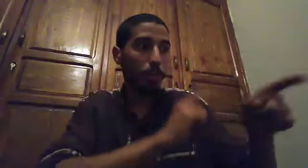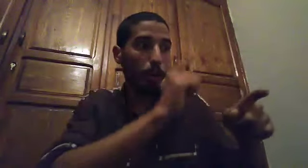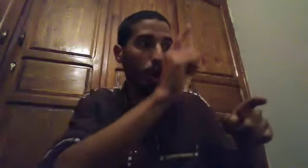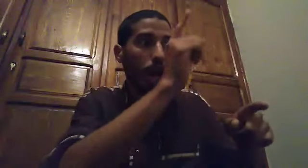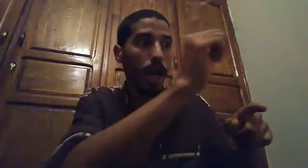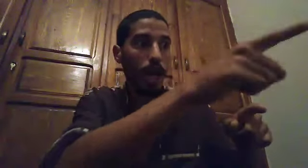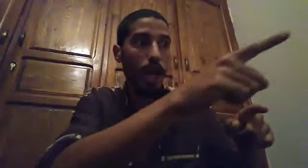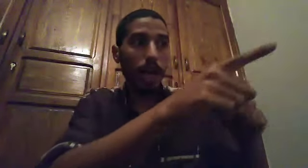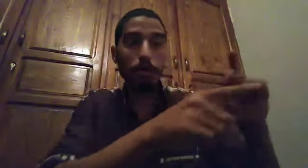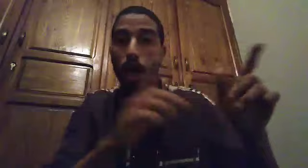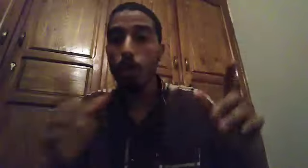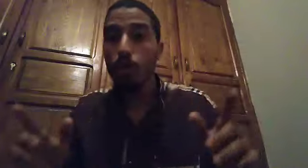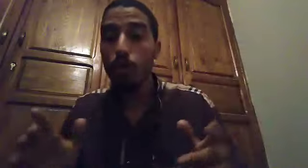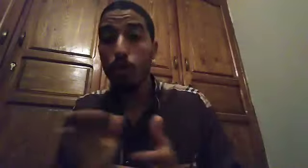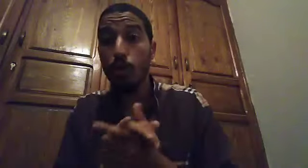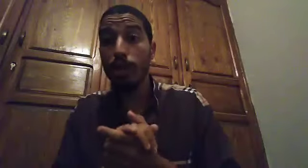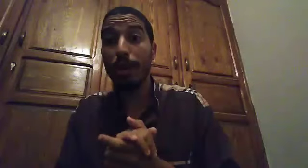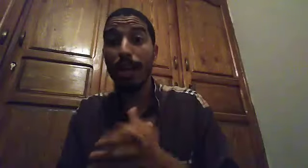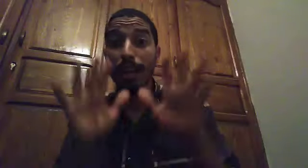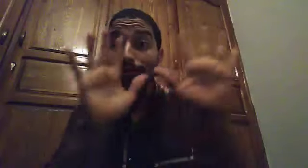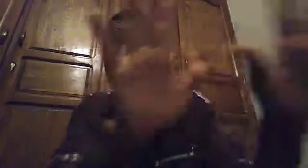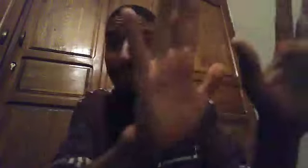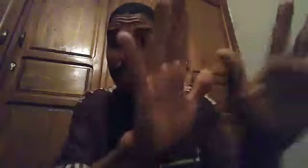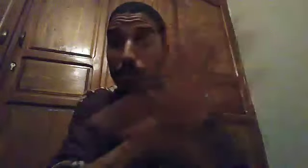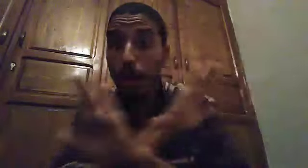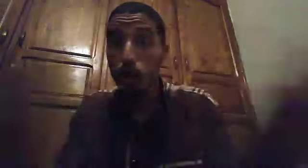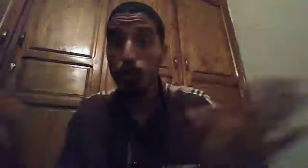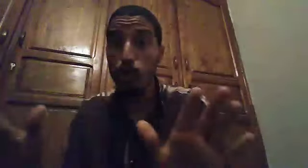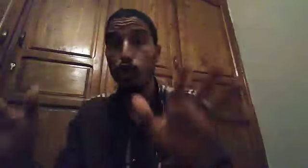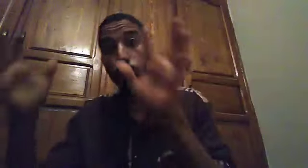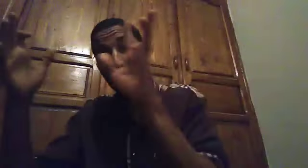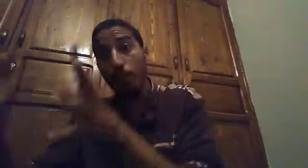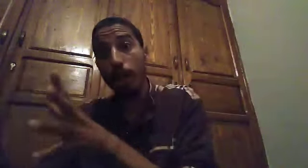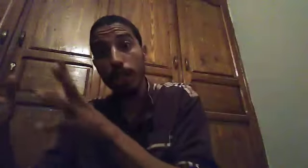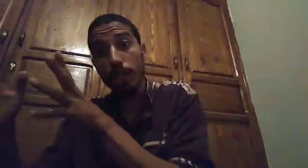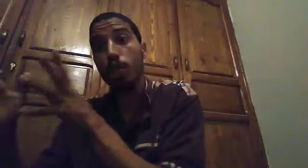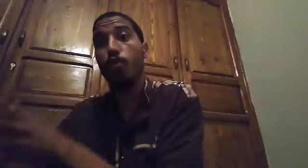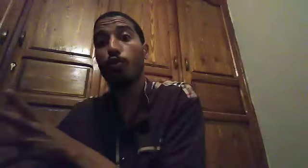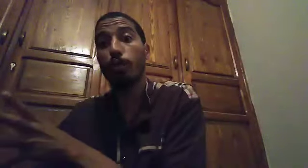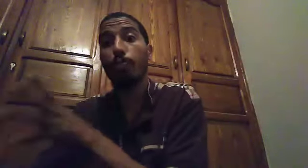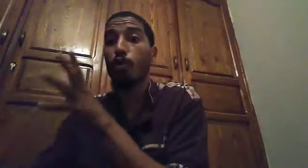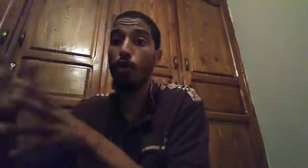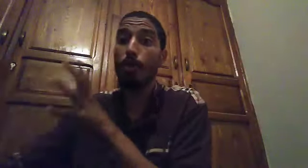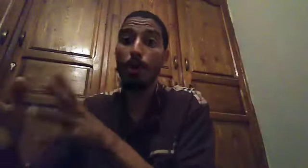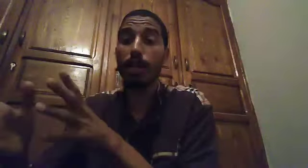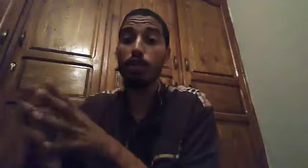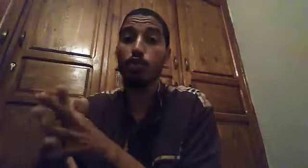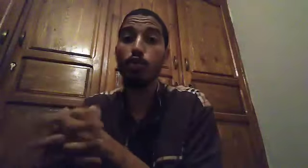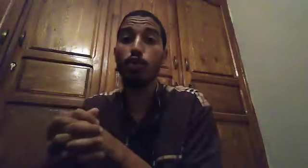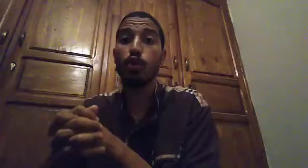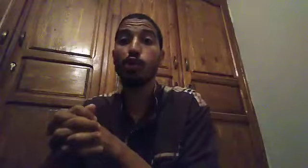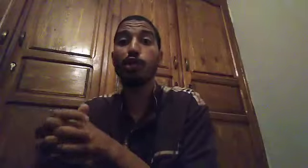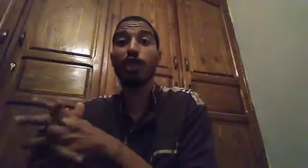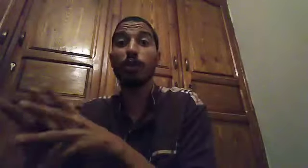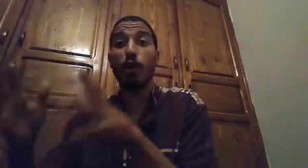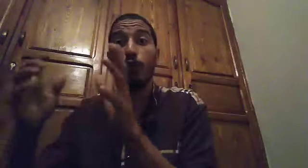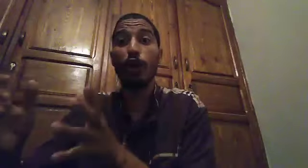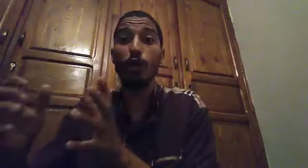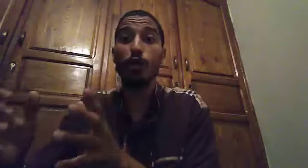بول لو طارو ودي ماريا ضاغطين عليهم ما كيخليهمش يرجعوا، وباراديس ودي بول اولا باراديس ولي فرونسي فاش كيبقاو في القلول